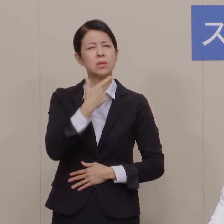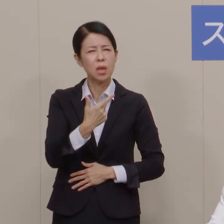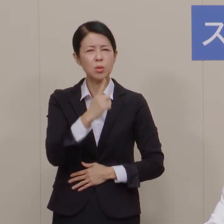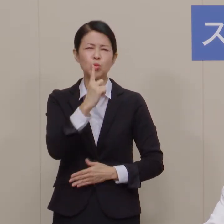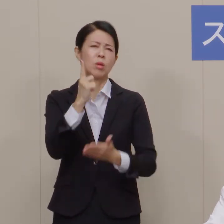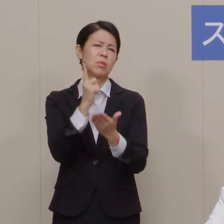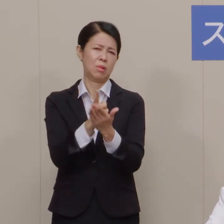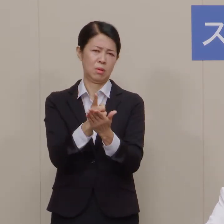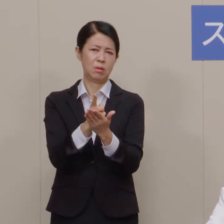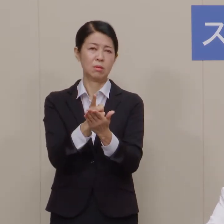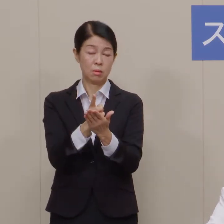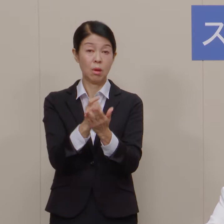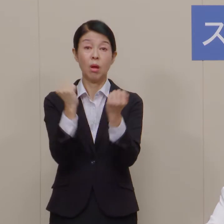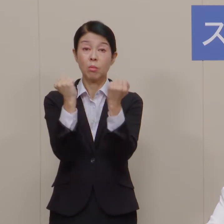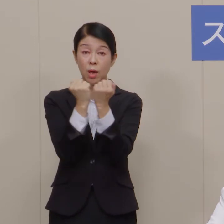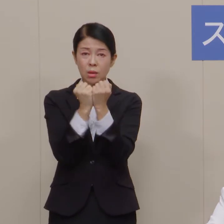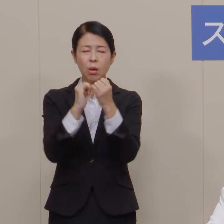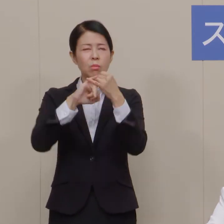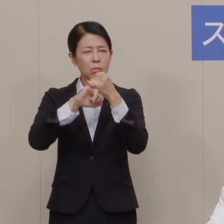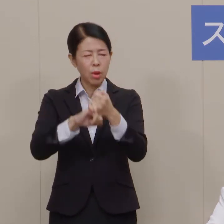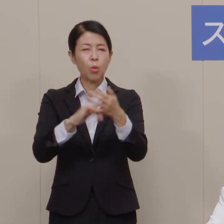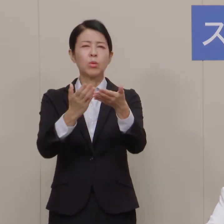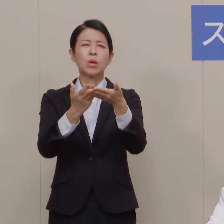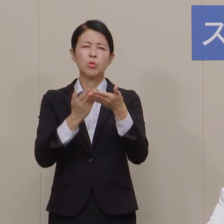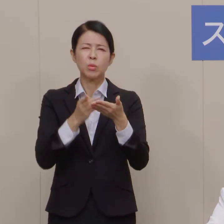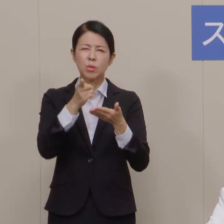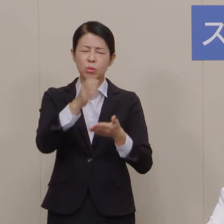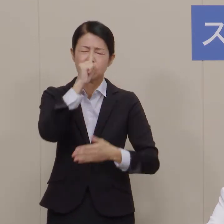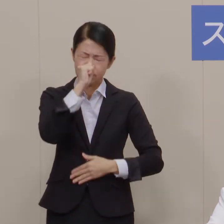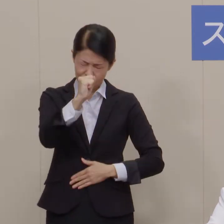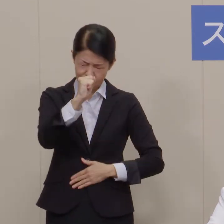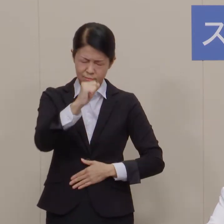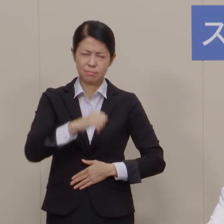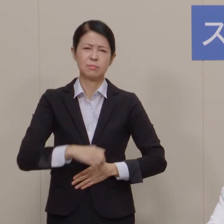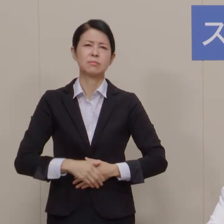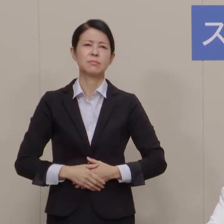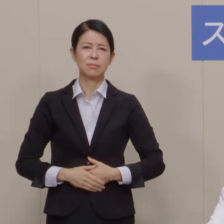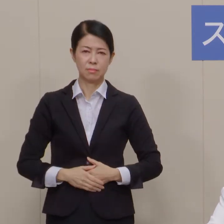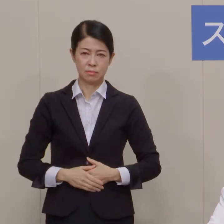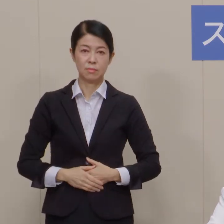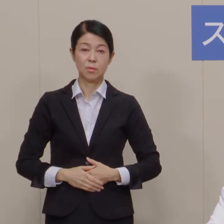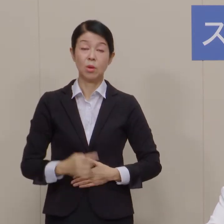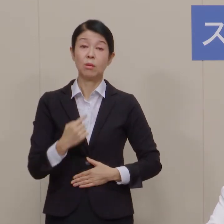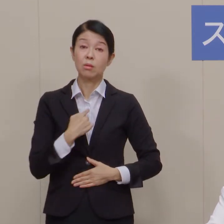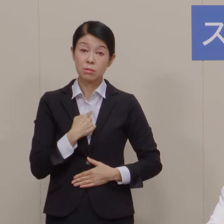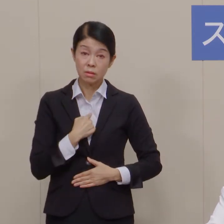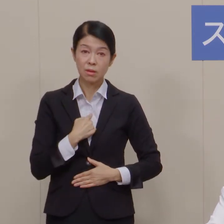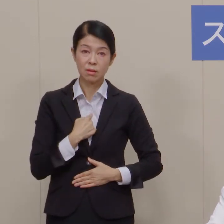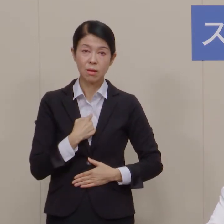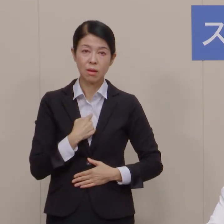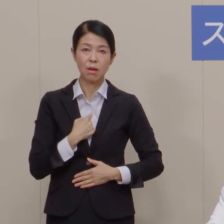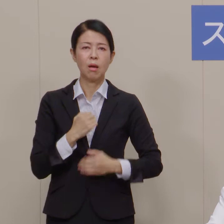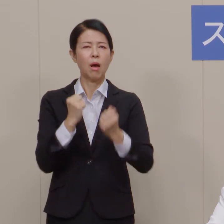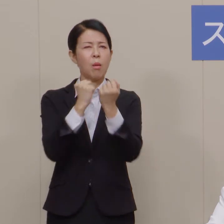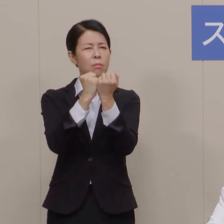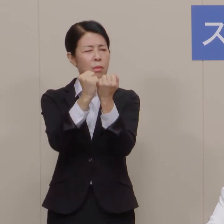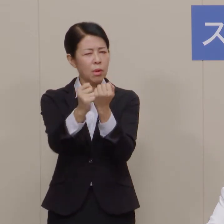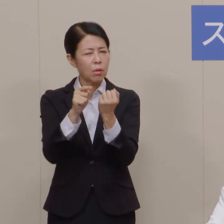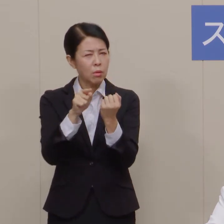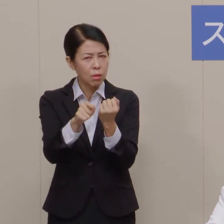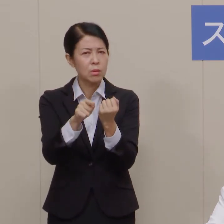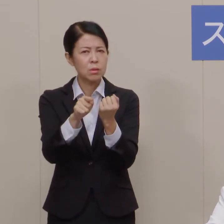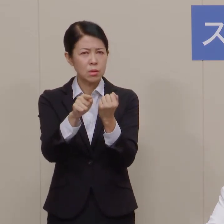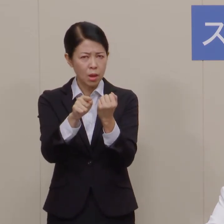。マナーを守ってくれればそれでいいんです。私はマナーを守らないことによ